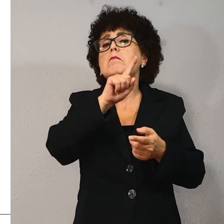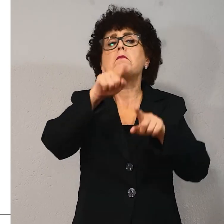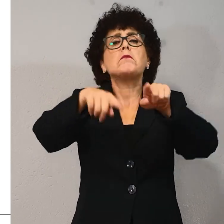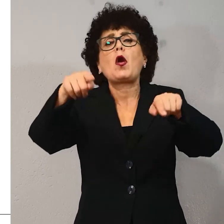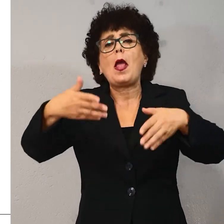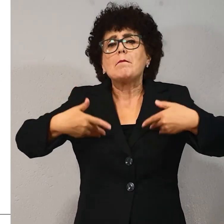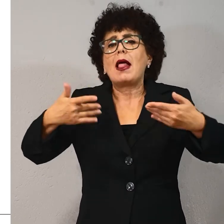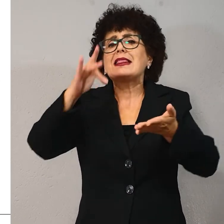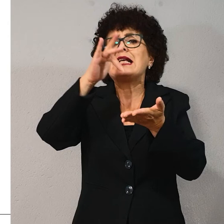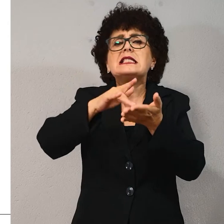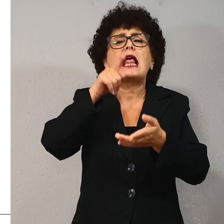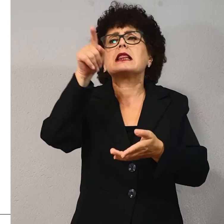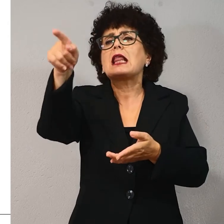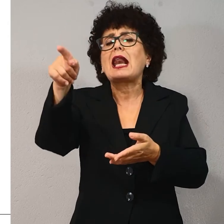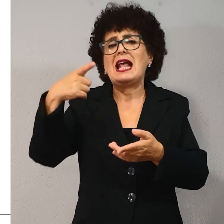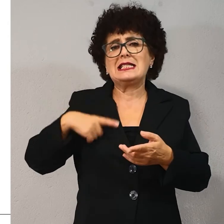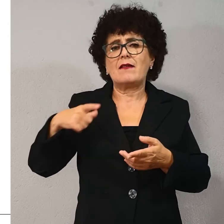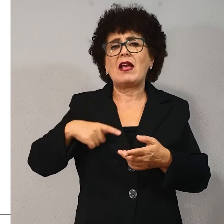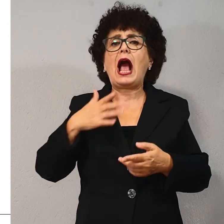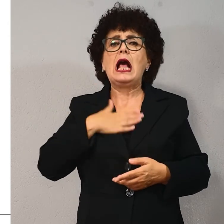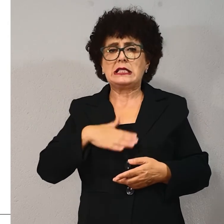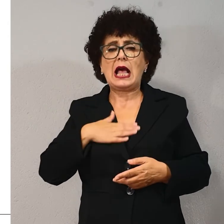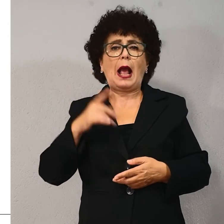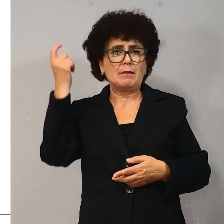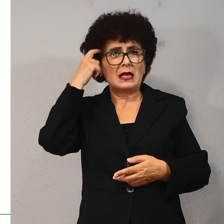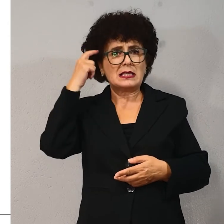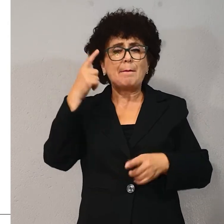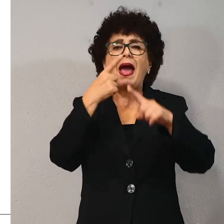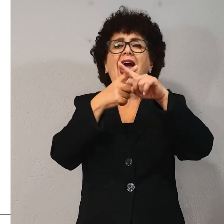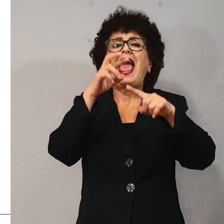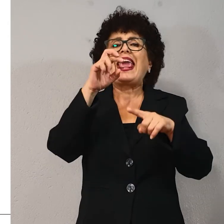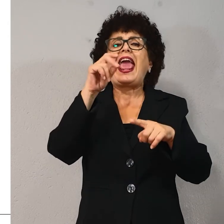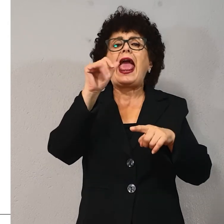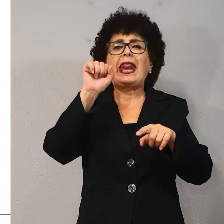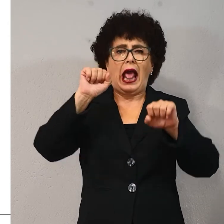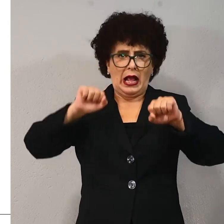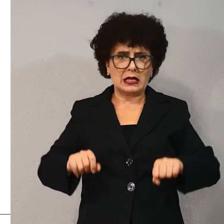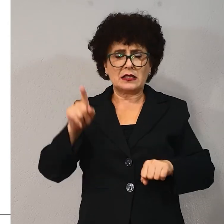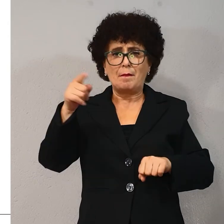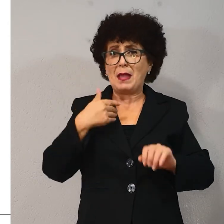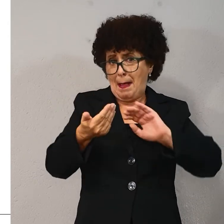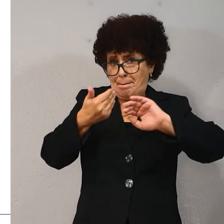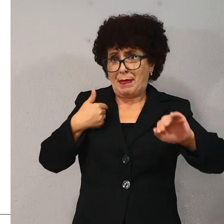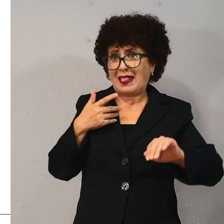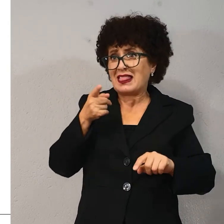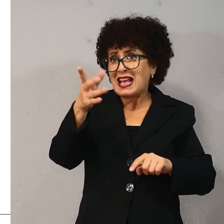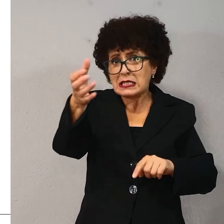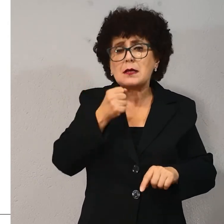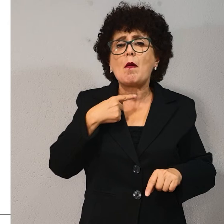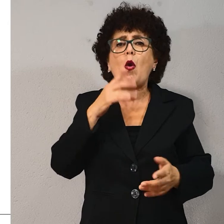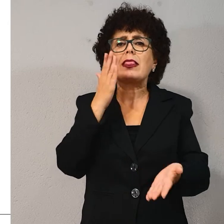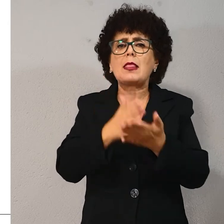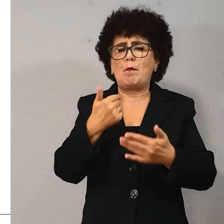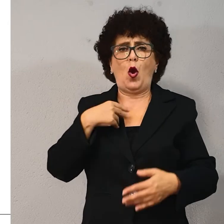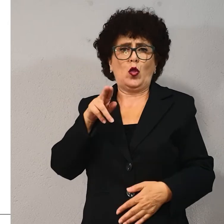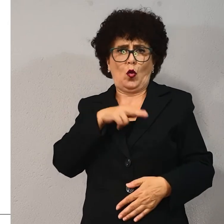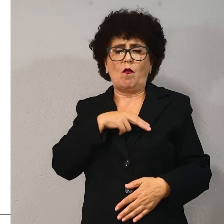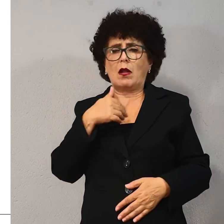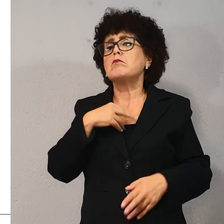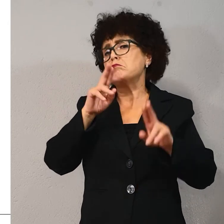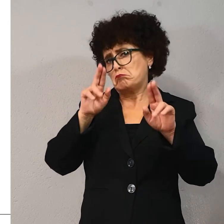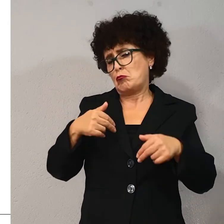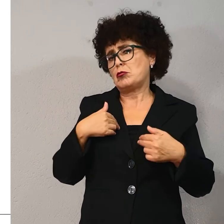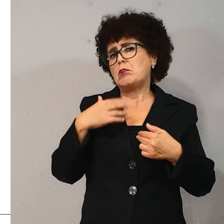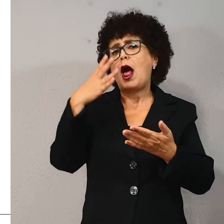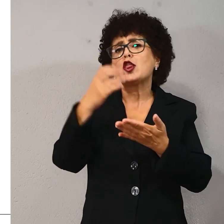младинските центри «Сакам да знам» на Хера. Пред да го подигнеш контрацептивот кој е соодветен за тебе, ќе имаш